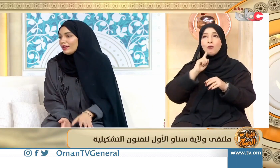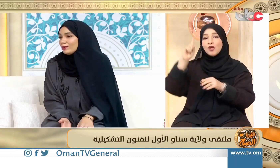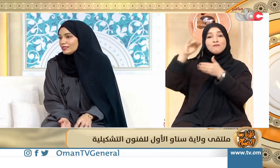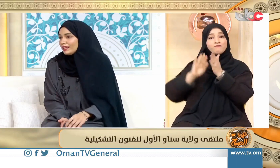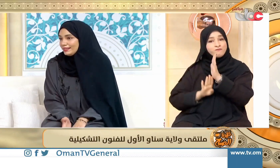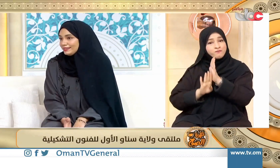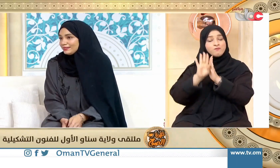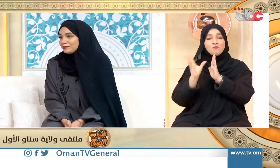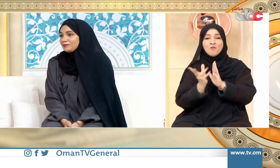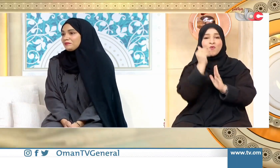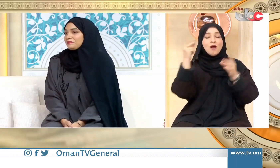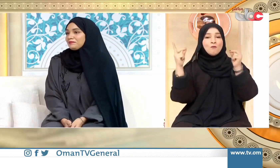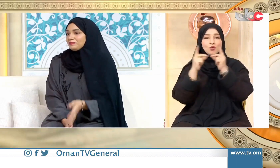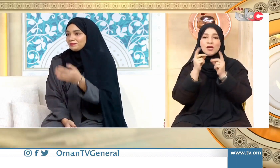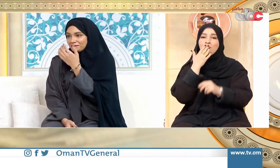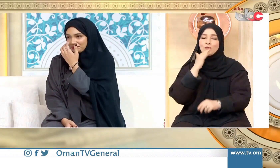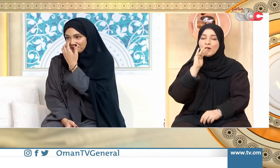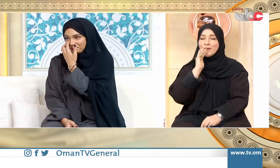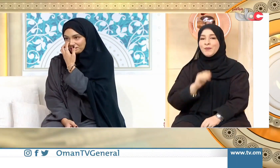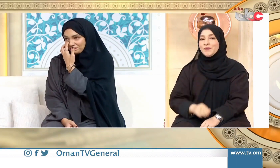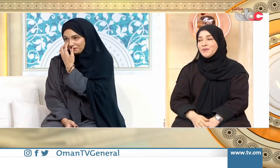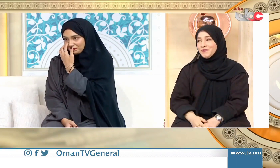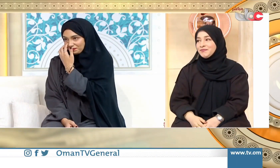لذي المرحلة اللي وصلناها الحين.